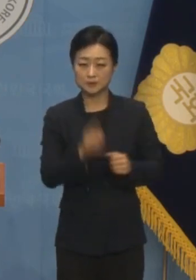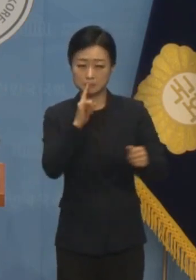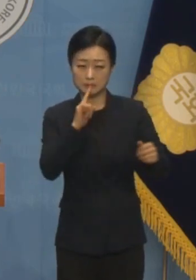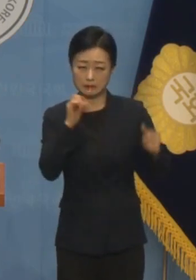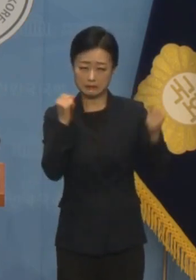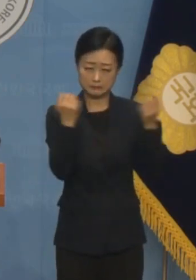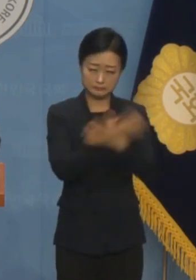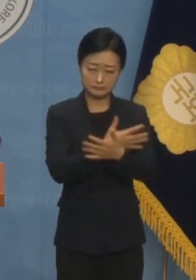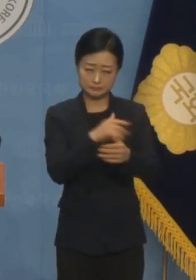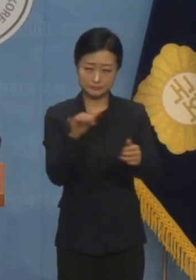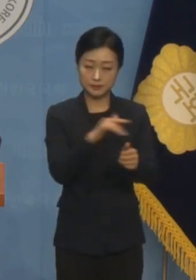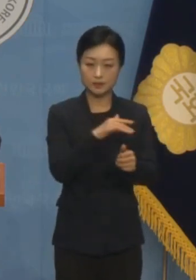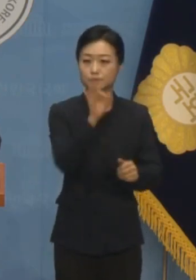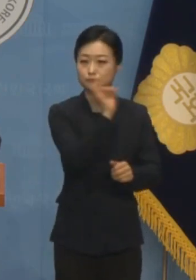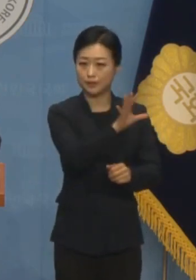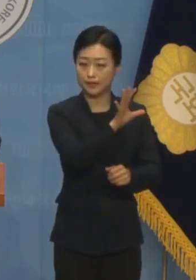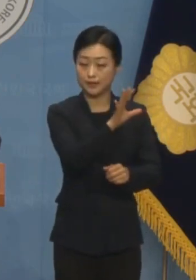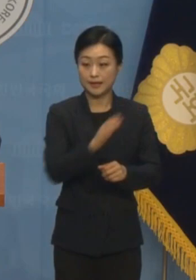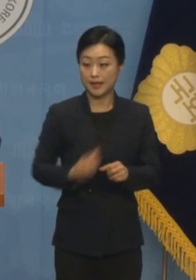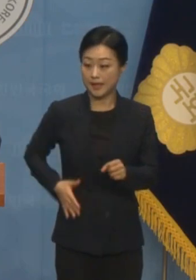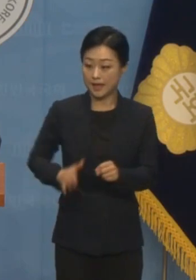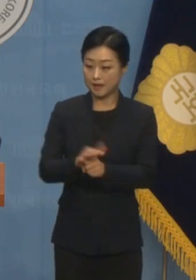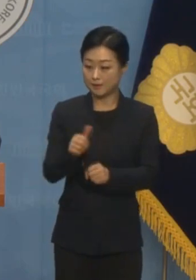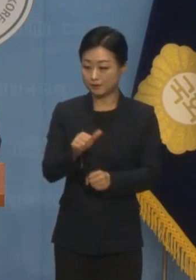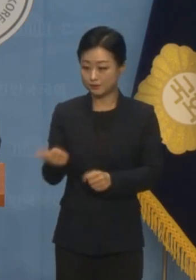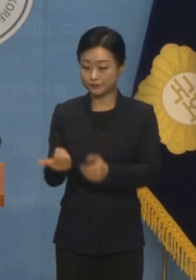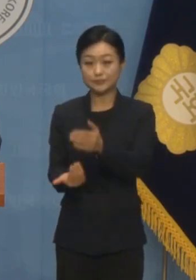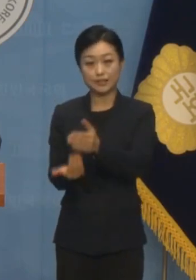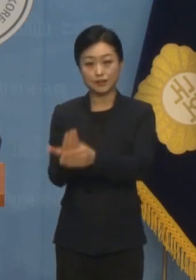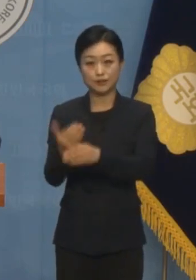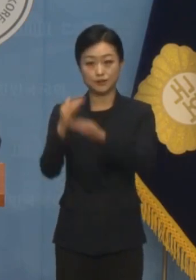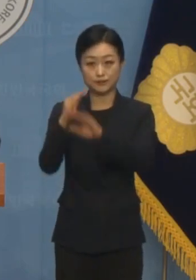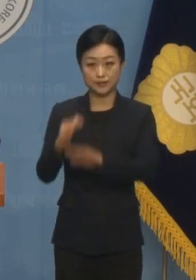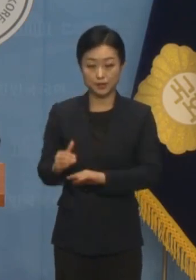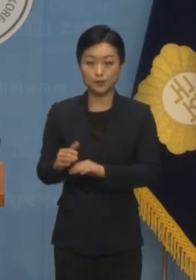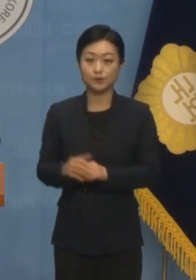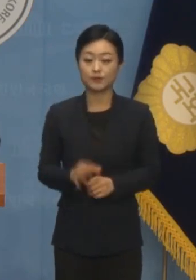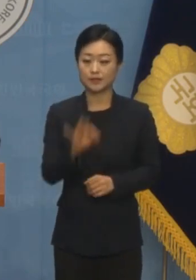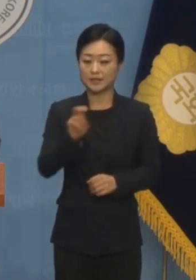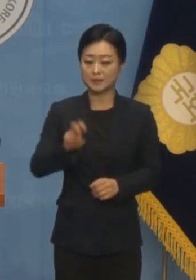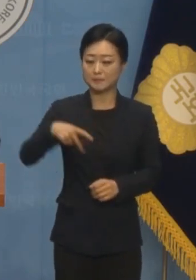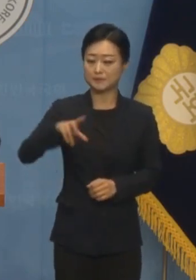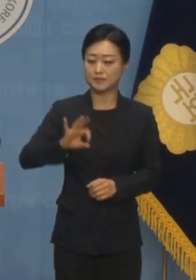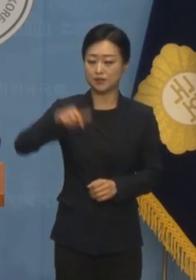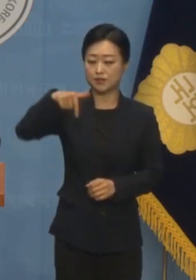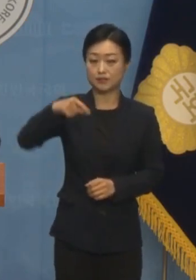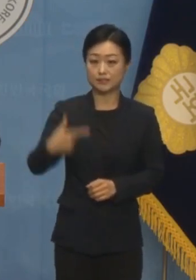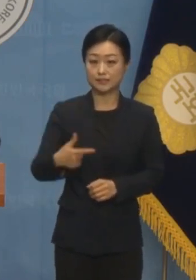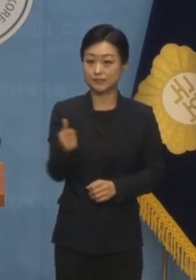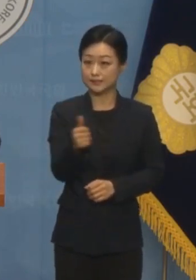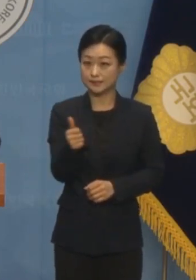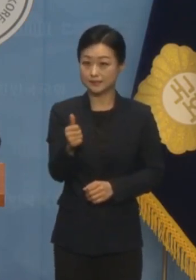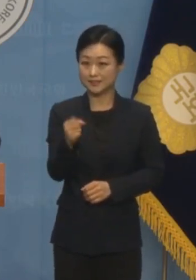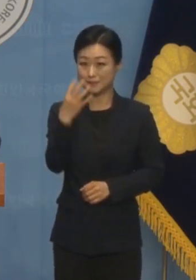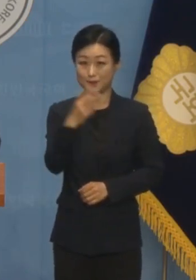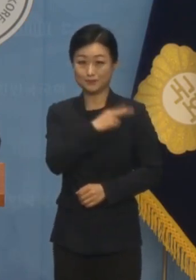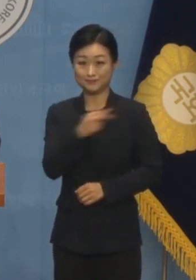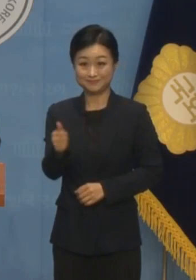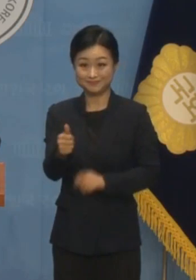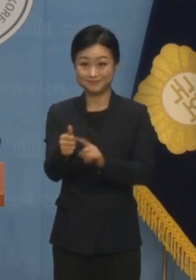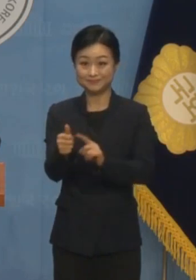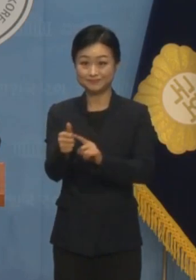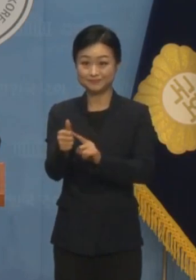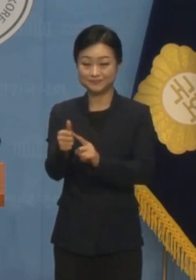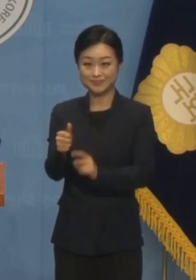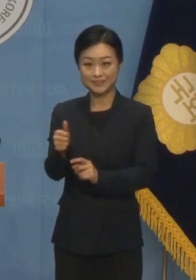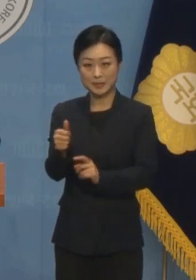없습니다. 해병대원 순직 사건 관련 임성근 전 해병대 1사단장 구명 로비 의혹의